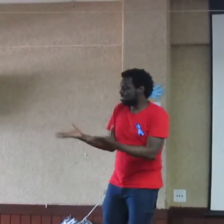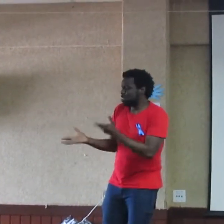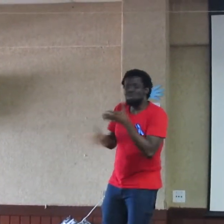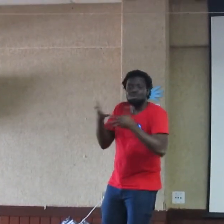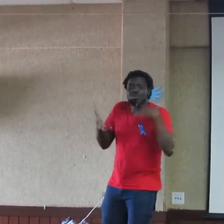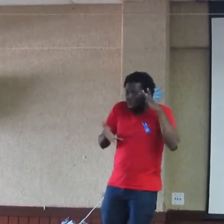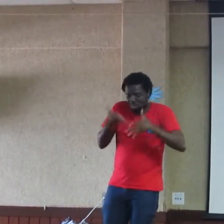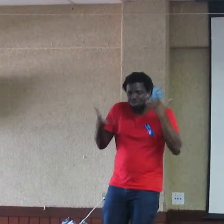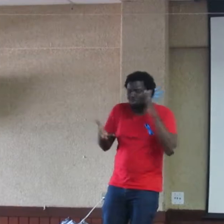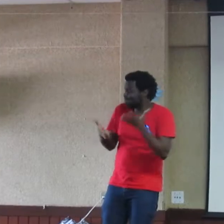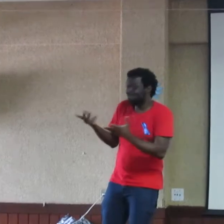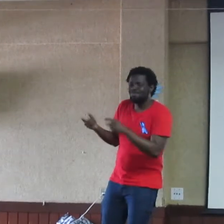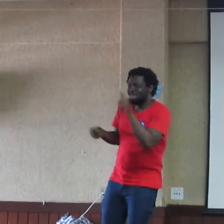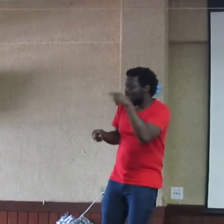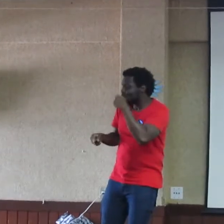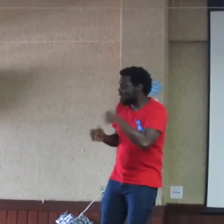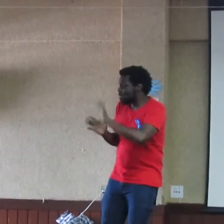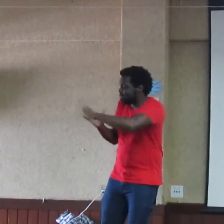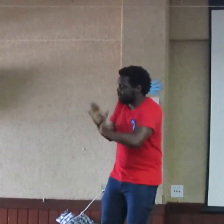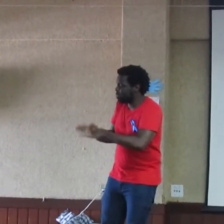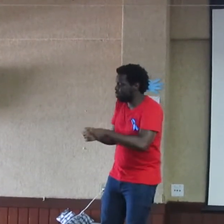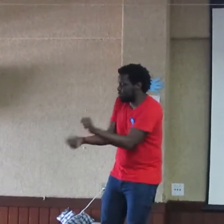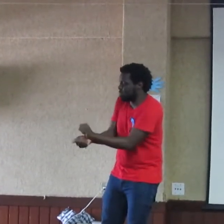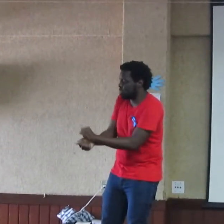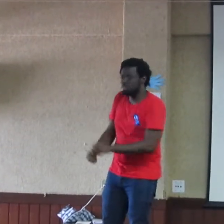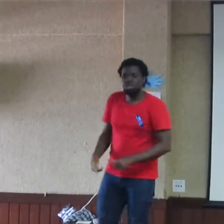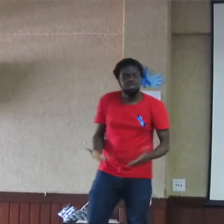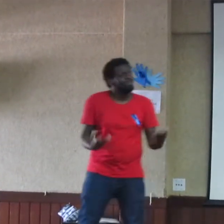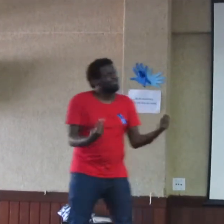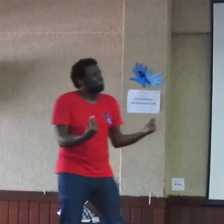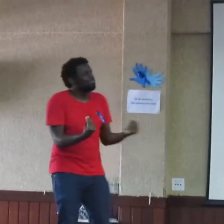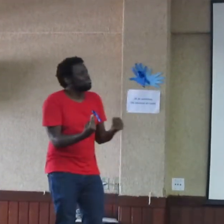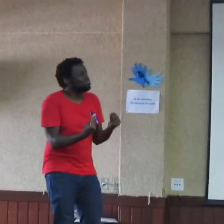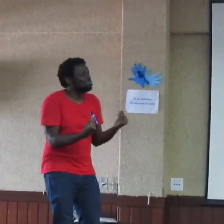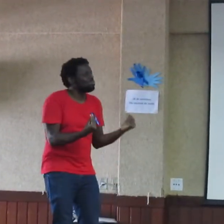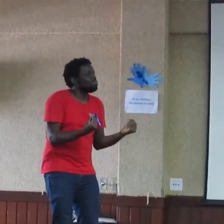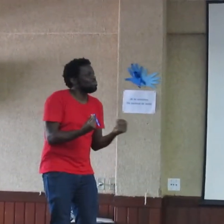matou quem, amanhã o tempo vai estar nublado. E aí os surdos como é que ficam?